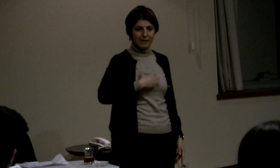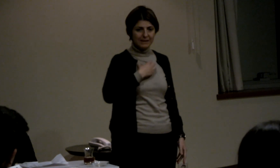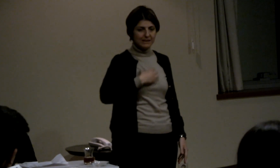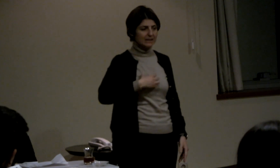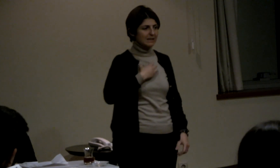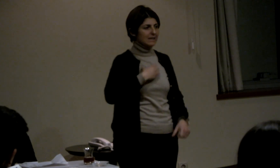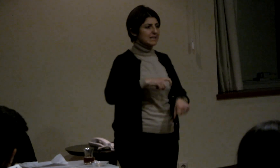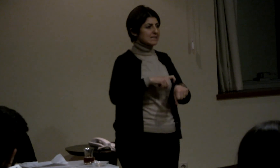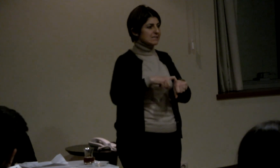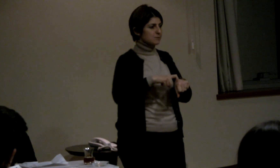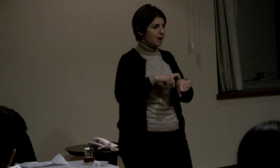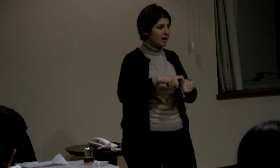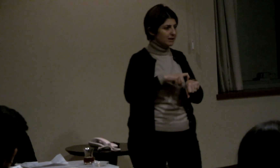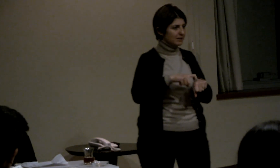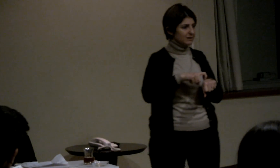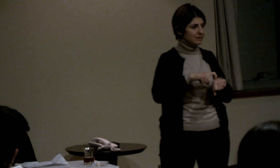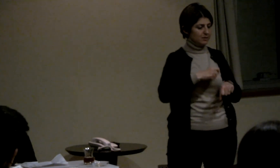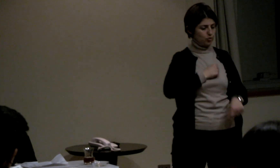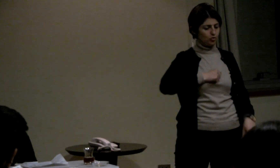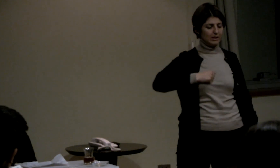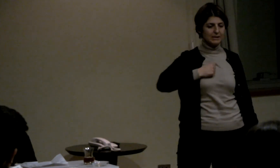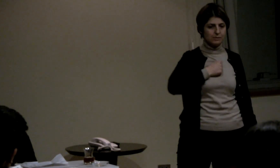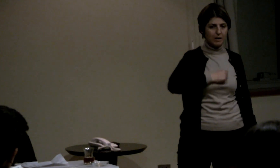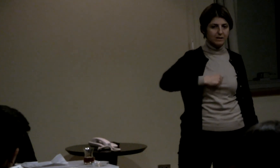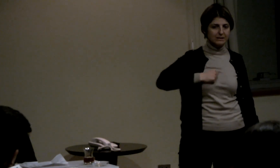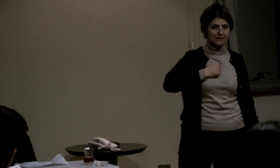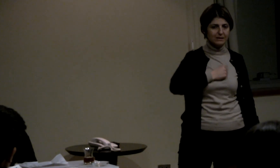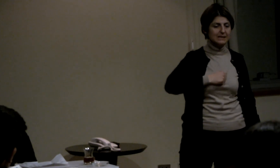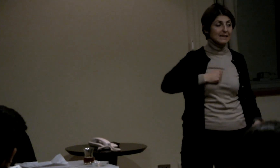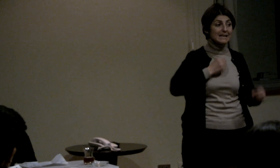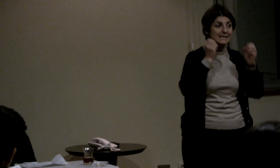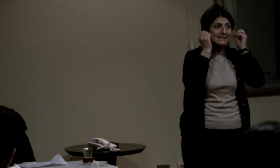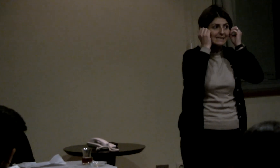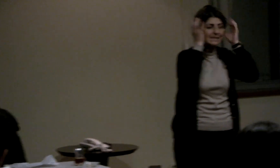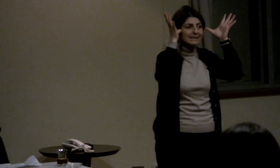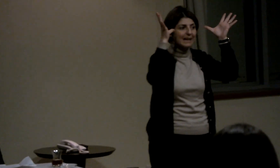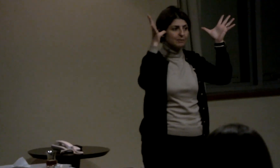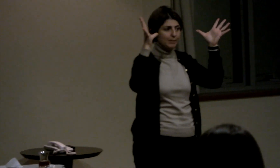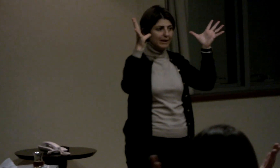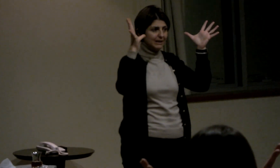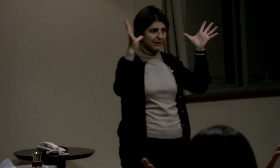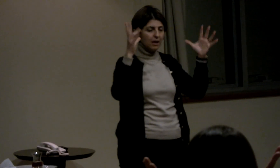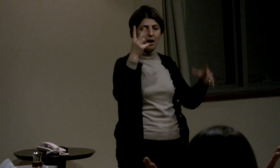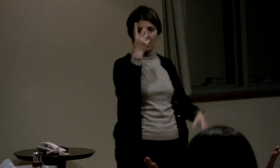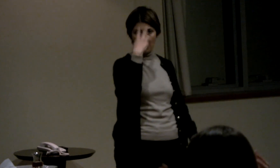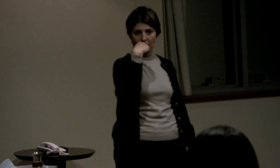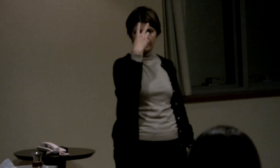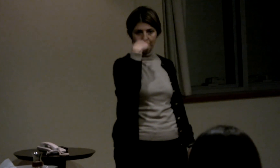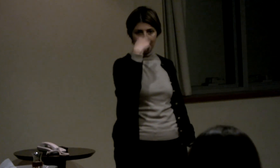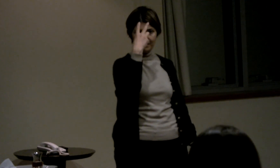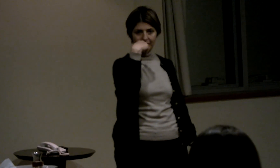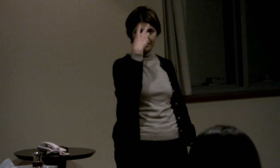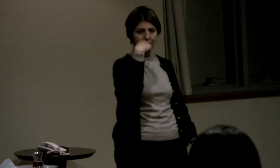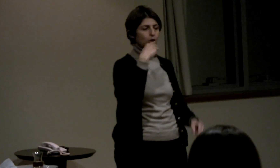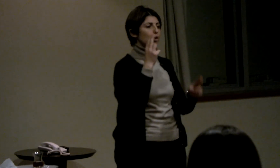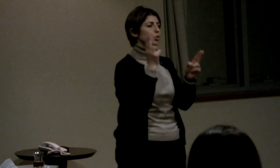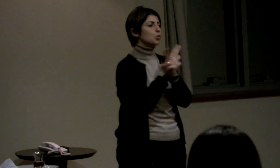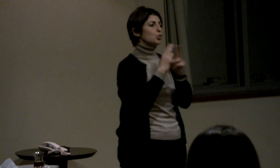endişelenmek, kızmak, şu da kızmaktı, sinirlenmek, ağlamak,